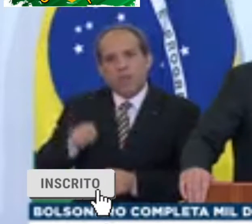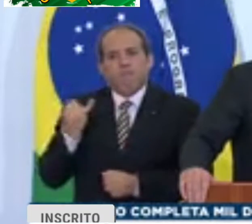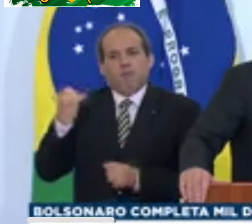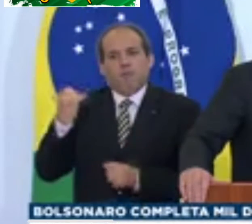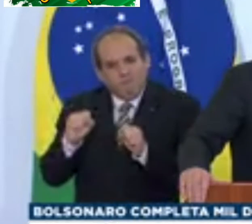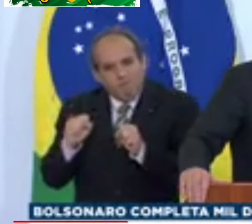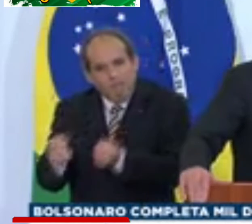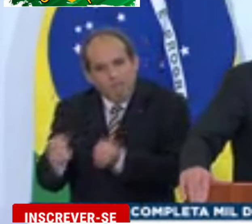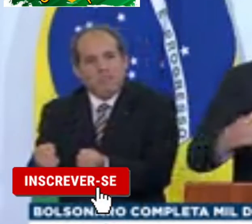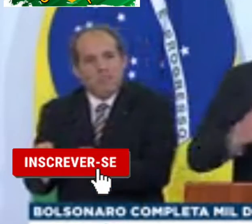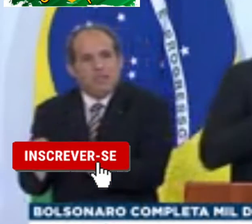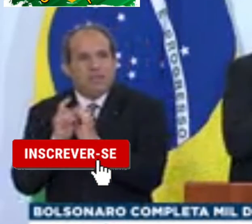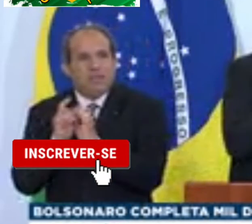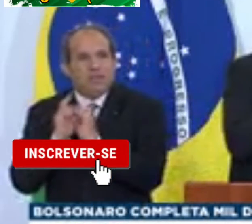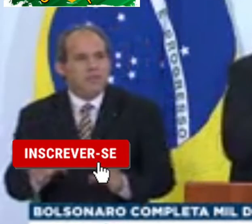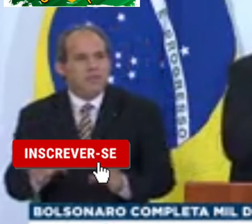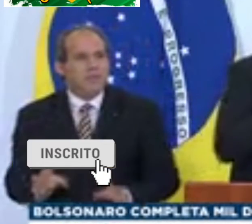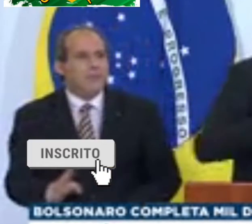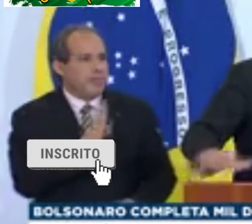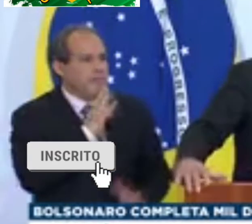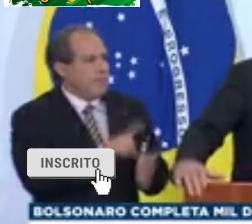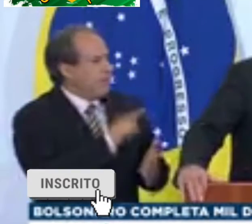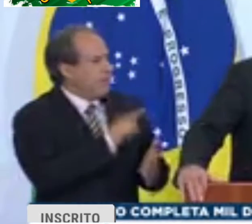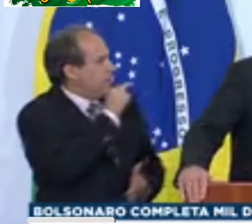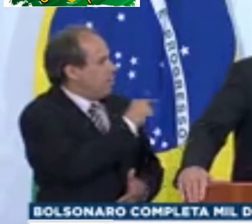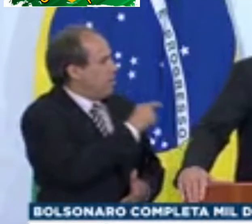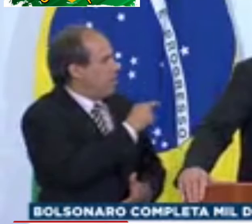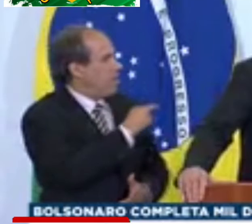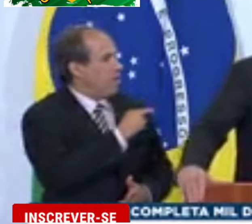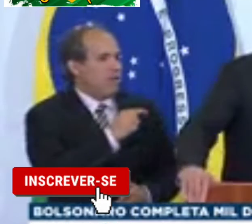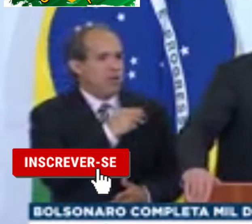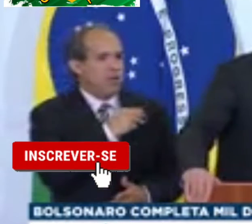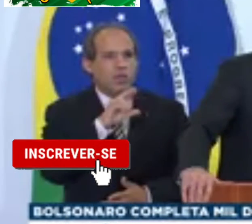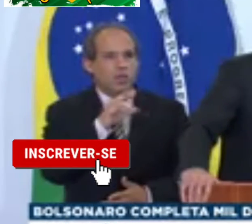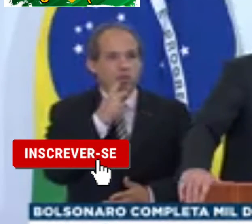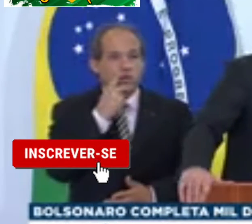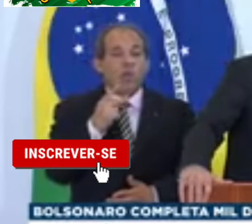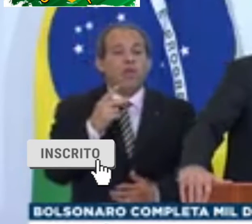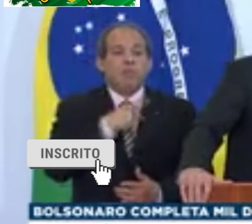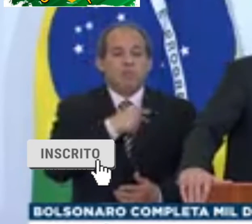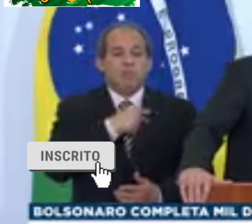Como disse quem me antecedeu há pouco aqui, resiliência, ataques,